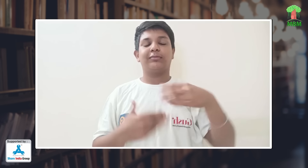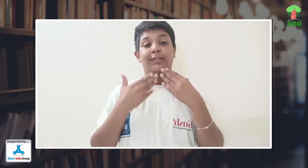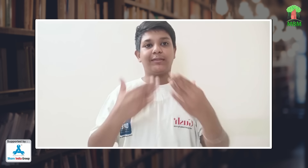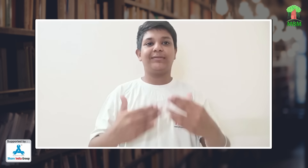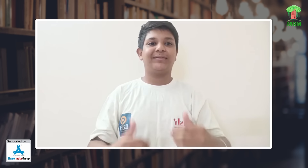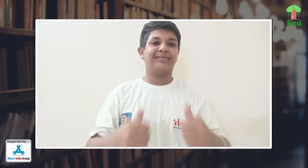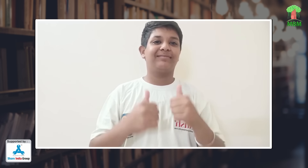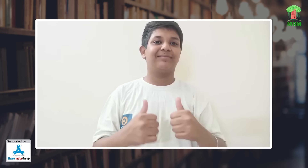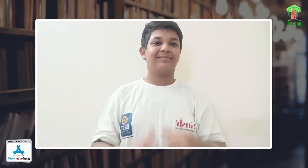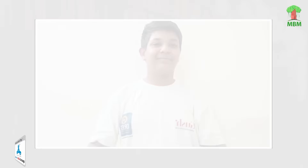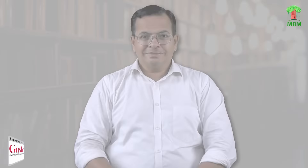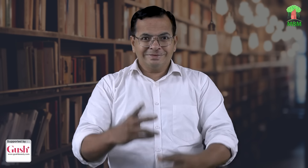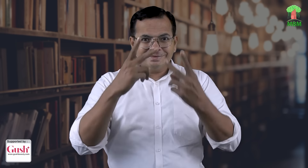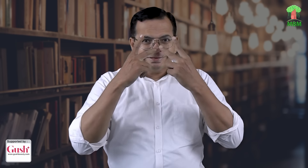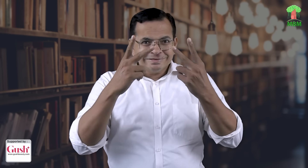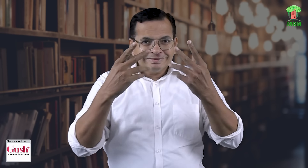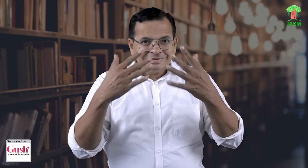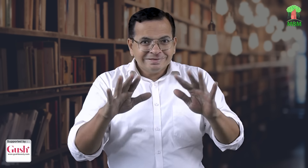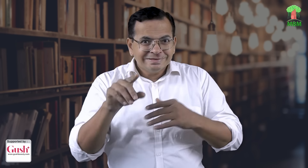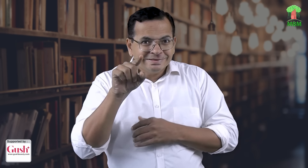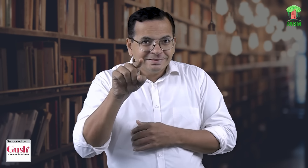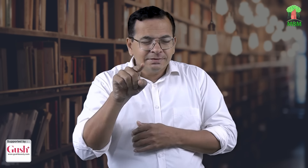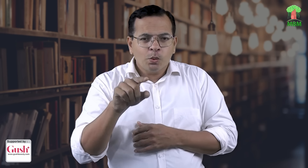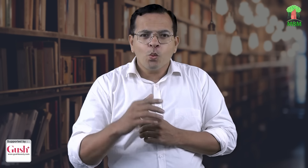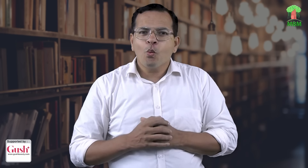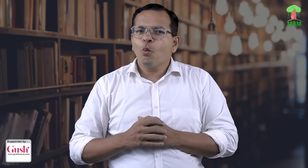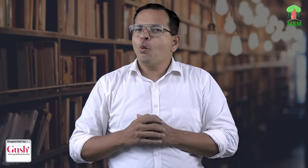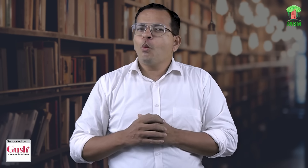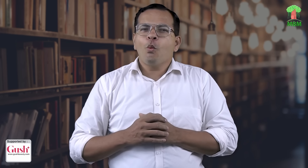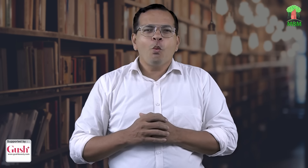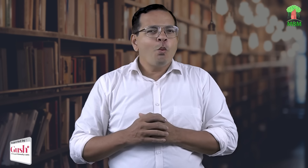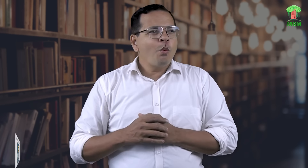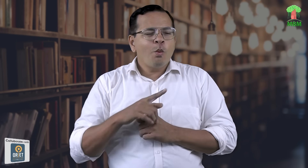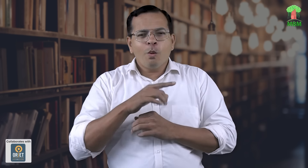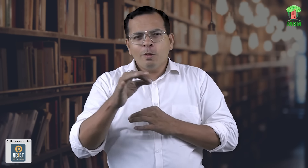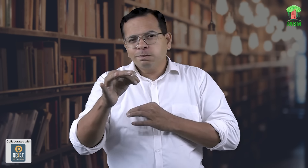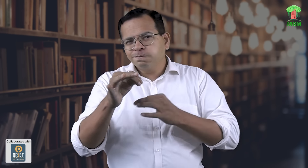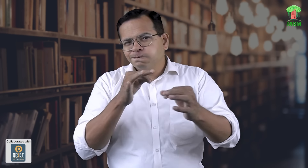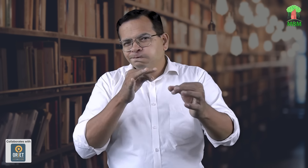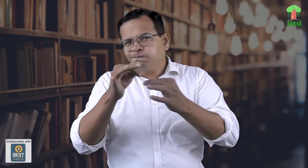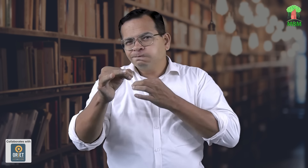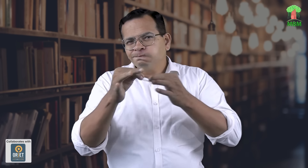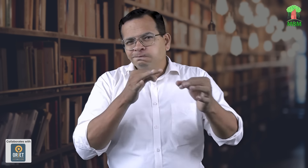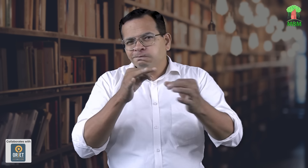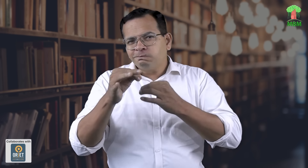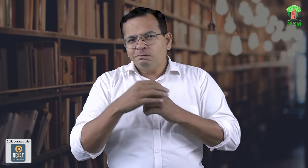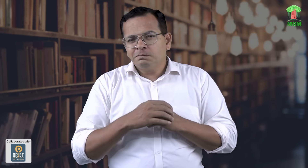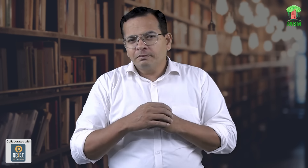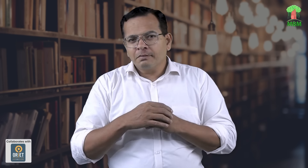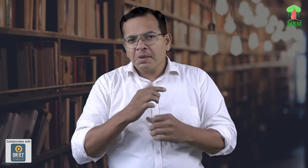प्रजेट फांडेशन को देखा आपने वाकई कितने अच्छे से इन्होंने समझाया है इस चीज